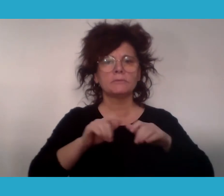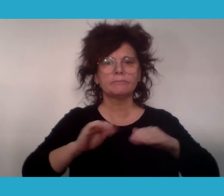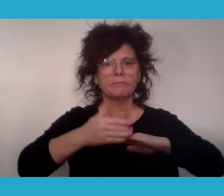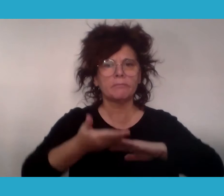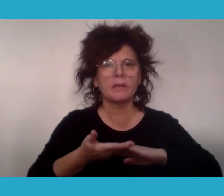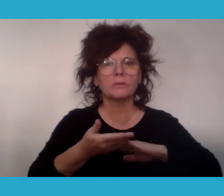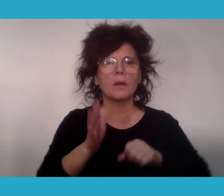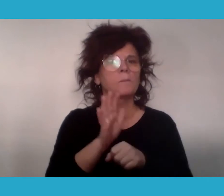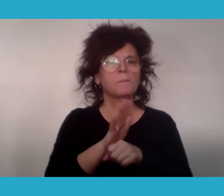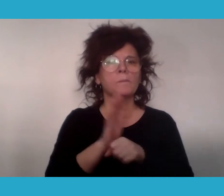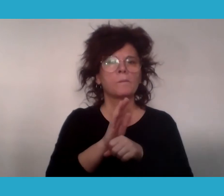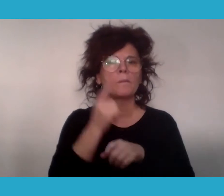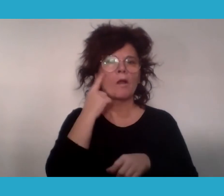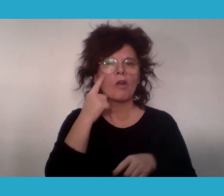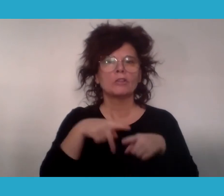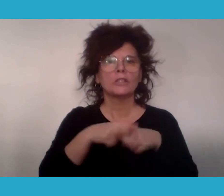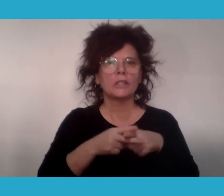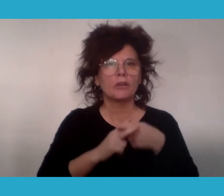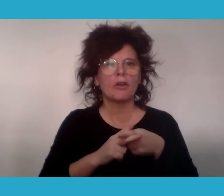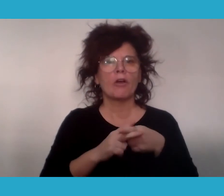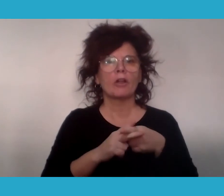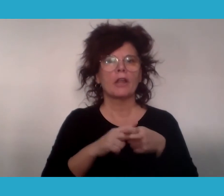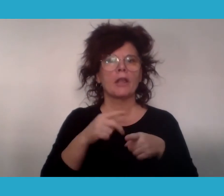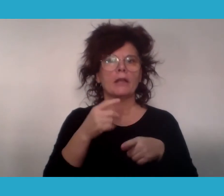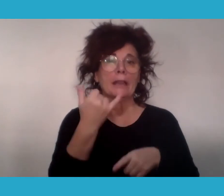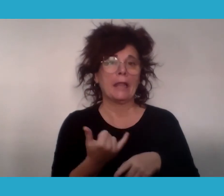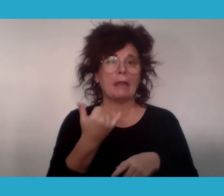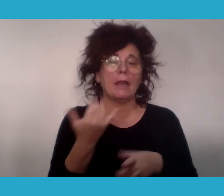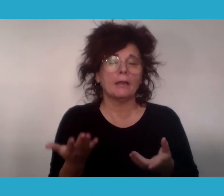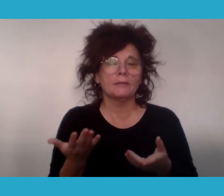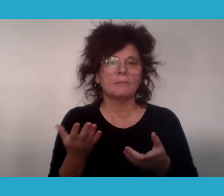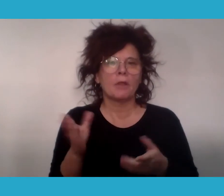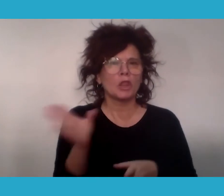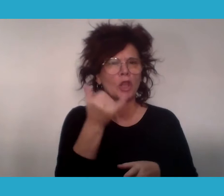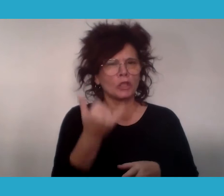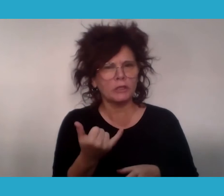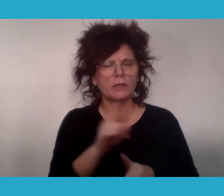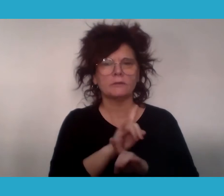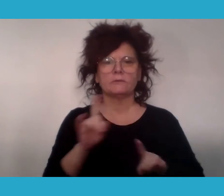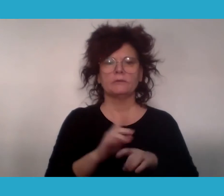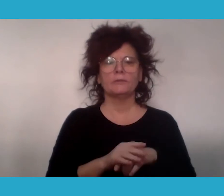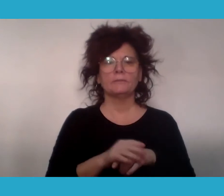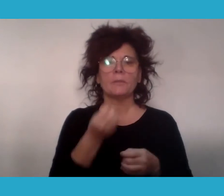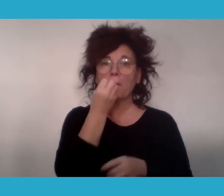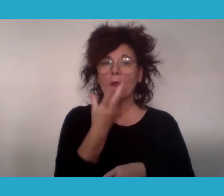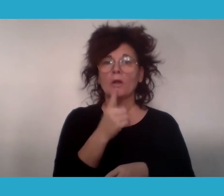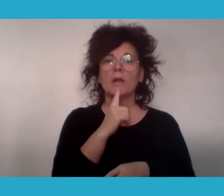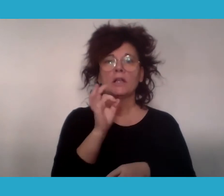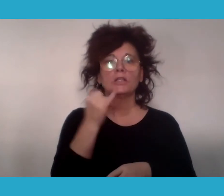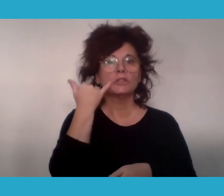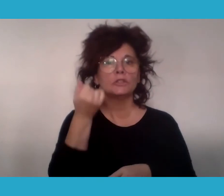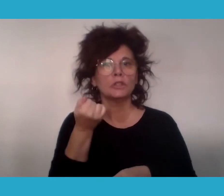implica disponer de conocimientos y tecnologías que no todos tienen. Resalta que la bióloga Toya está imputada y fue convocada a hacer un análisis